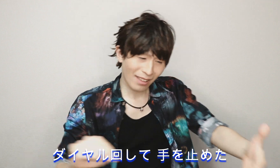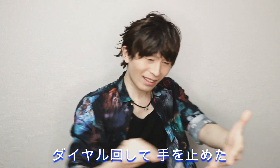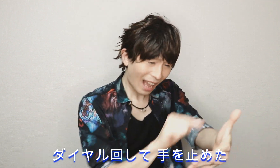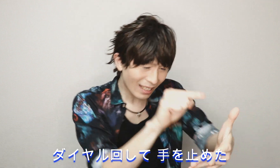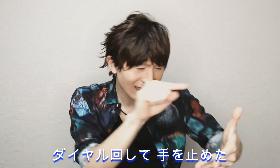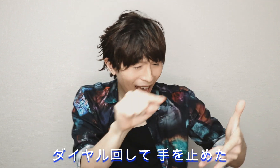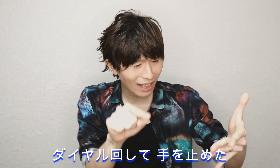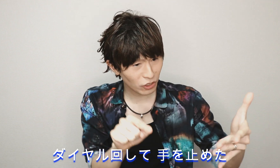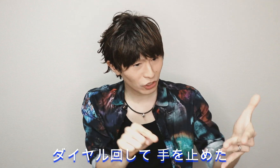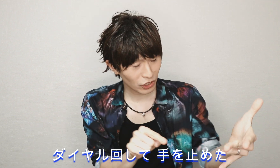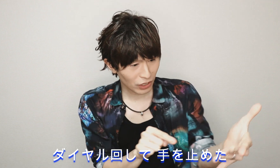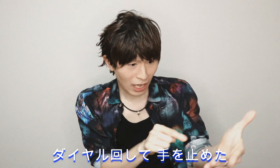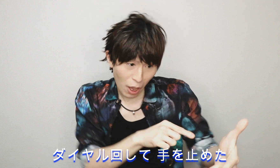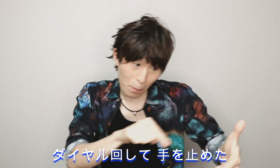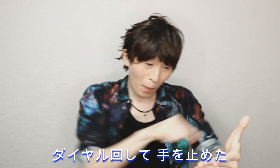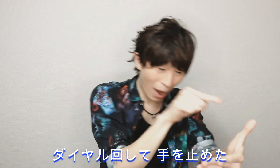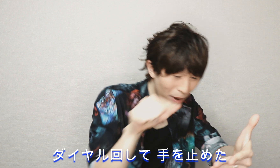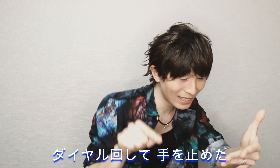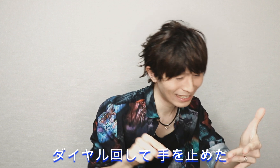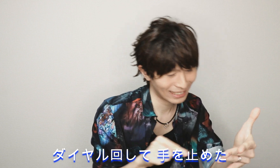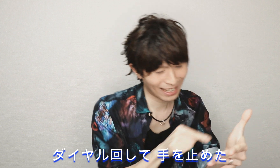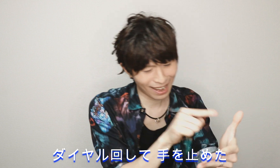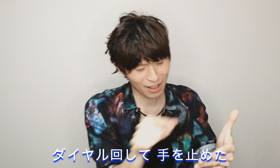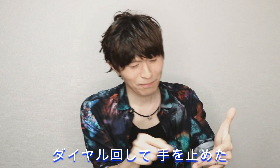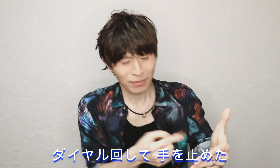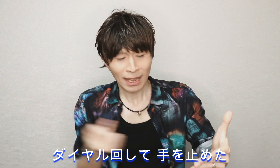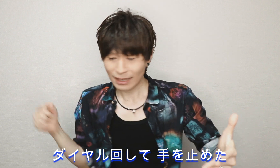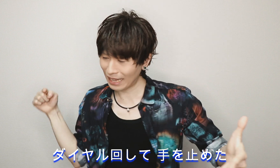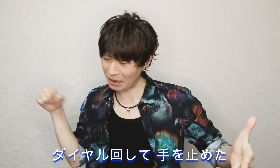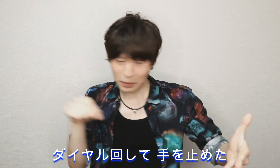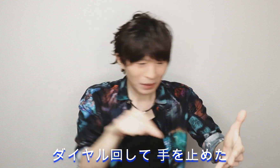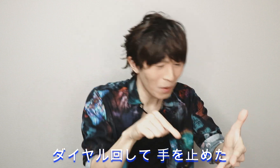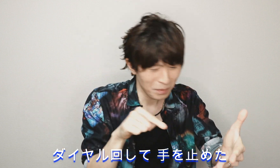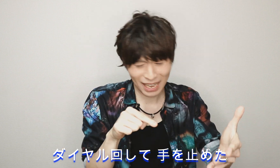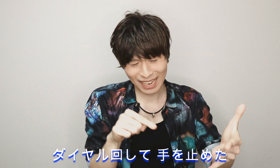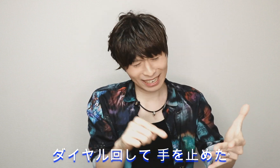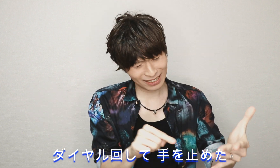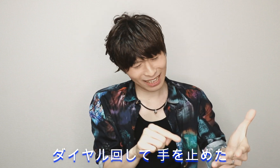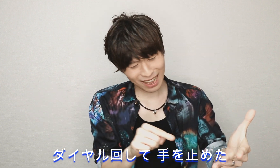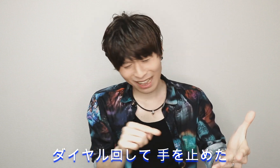ダイヤル回して手を止めた